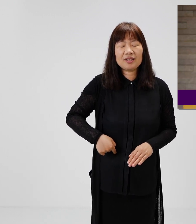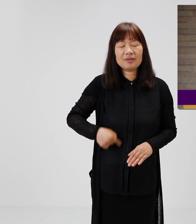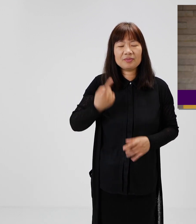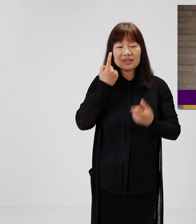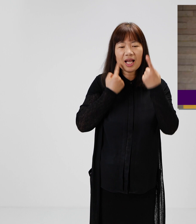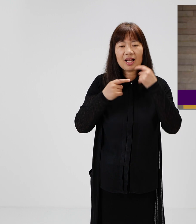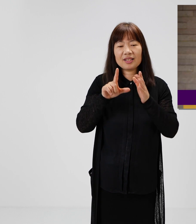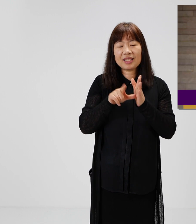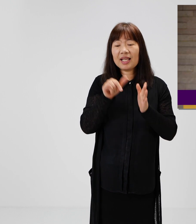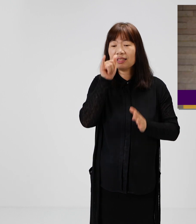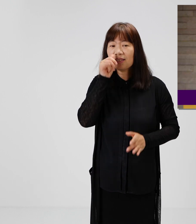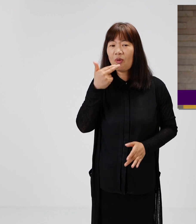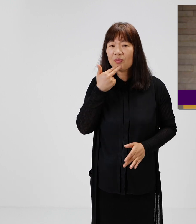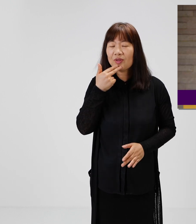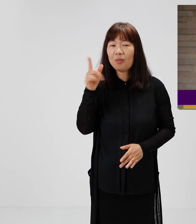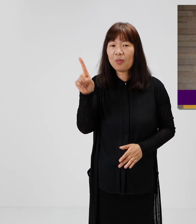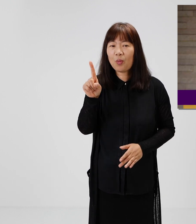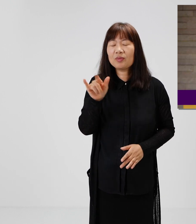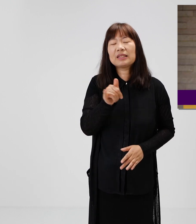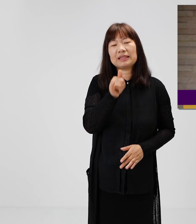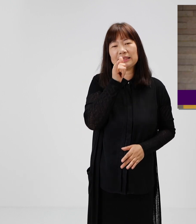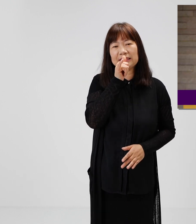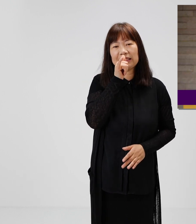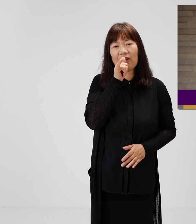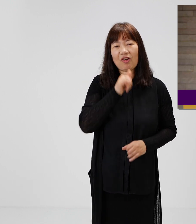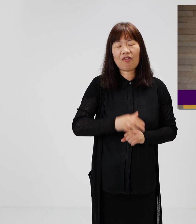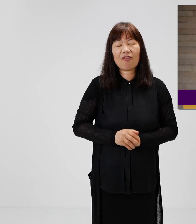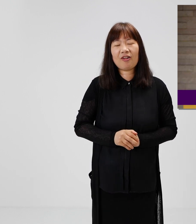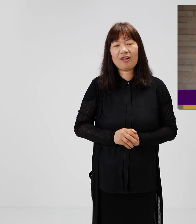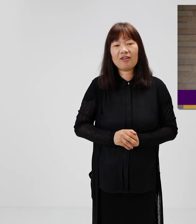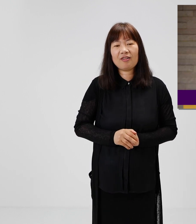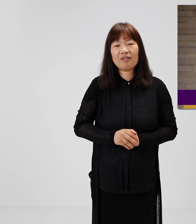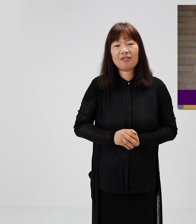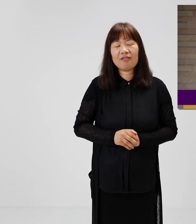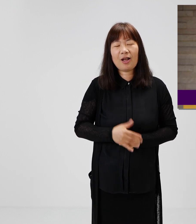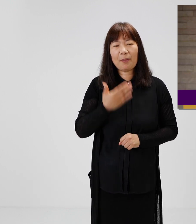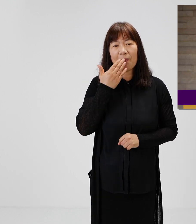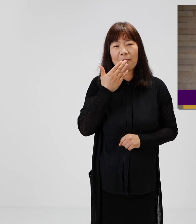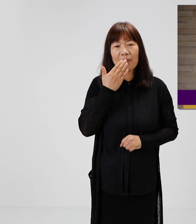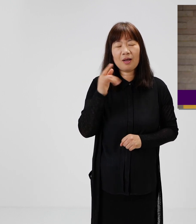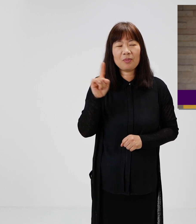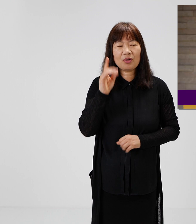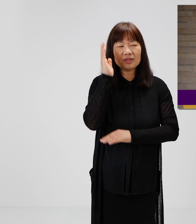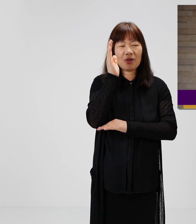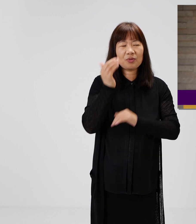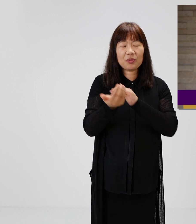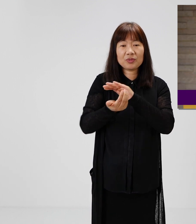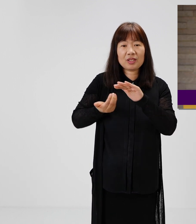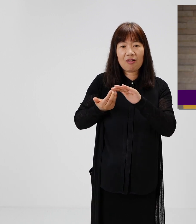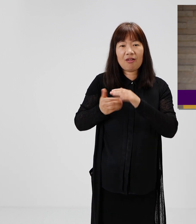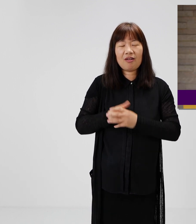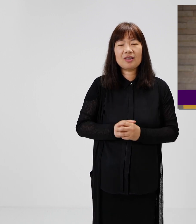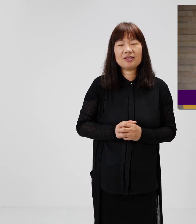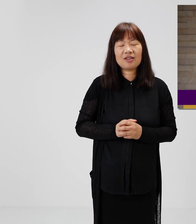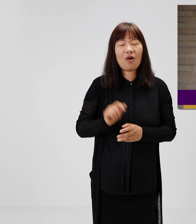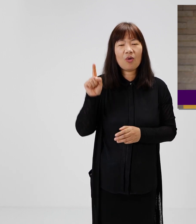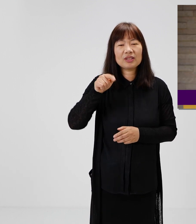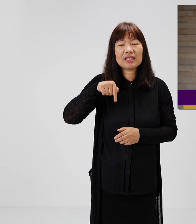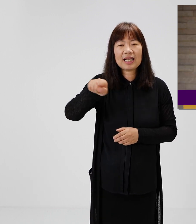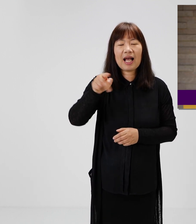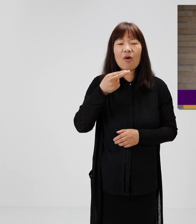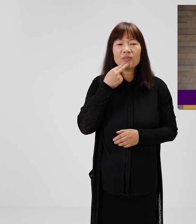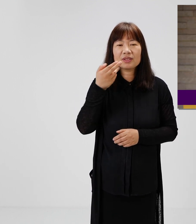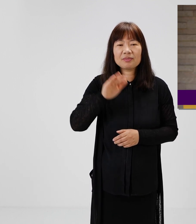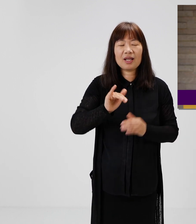상할 때가 있겠어요, 없겠어요? 있죠, 당연히. 그래서 가능하면 설교 전에는 어디 가지도